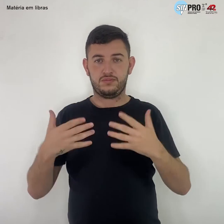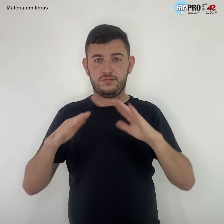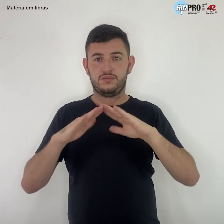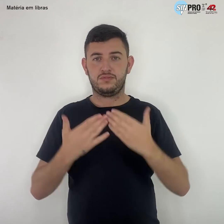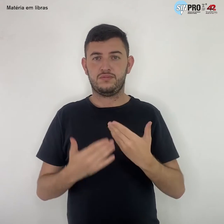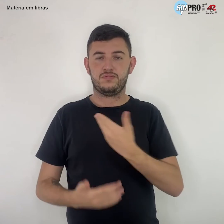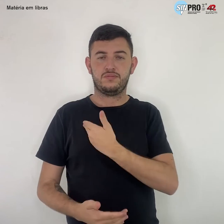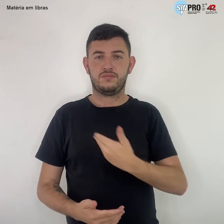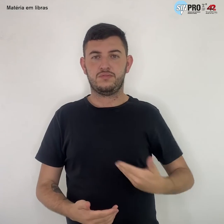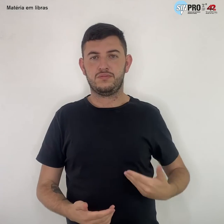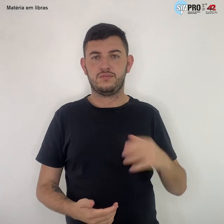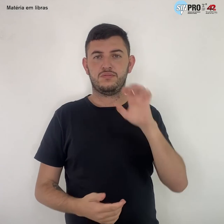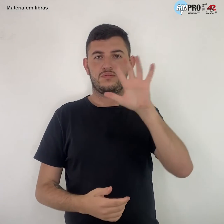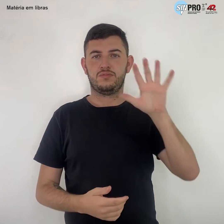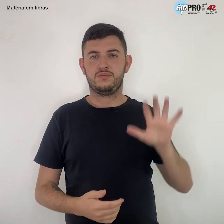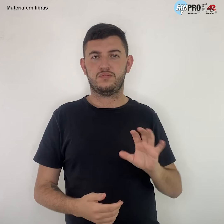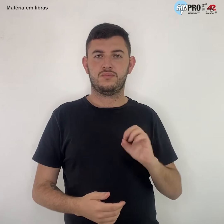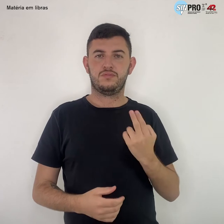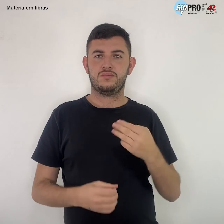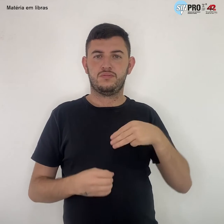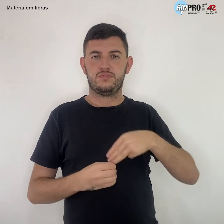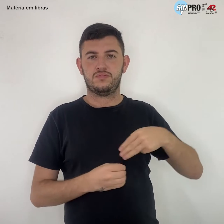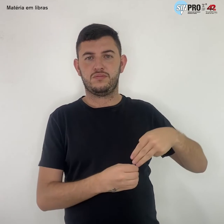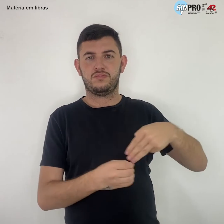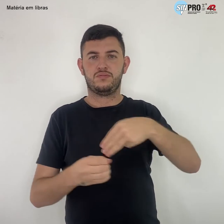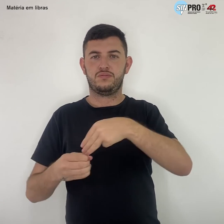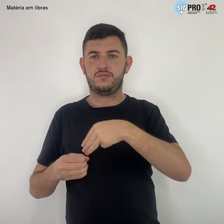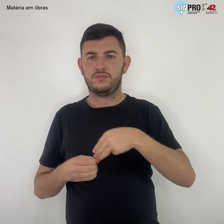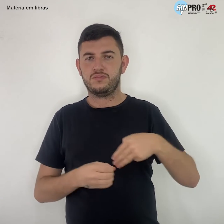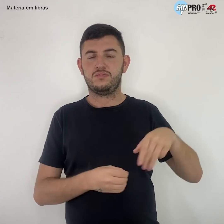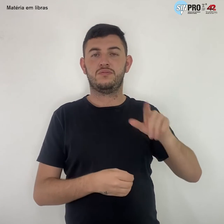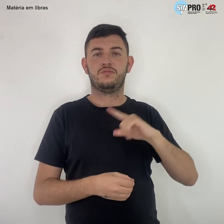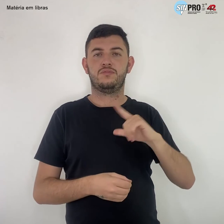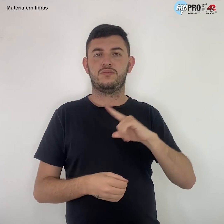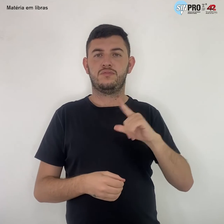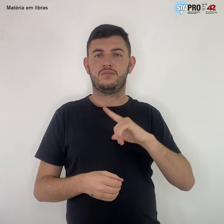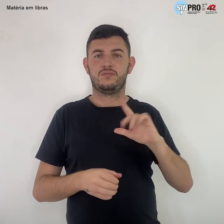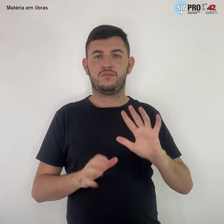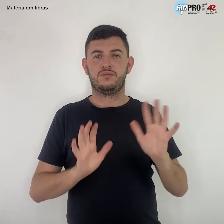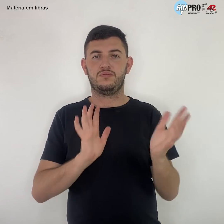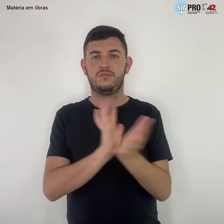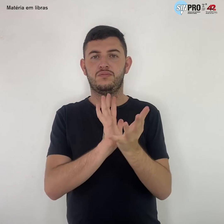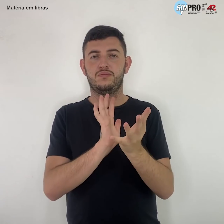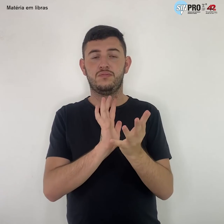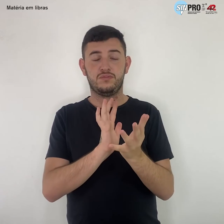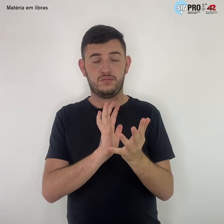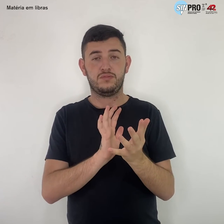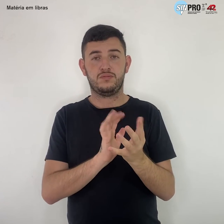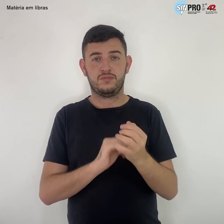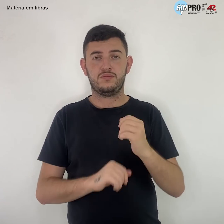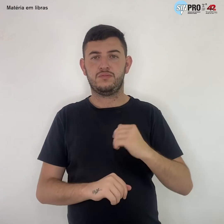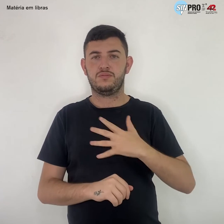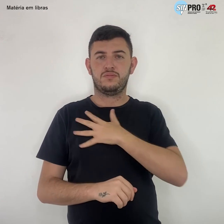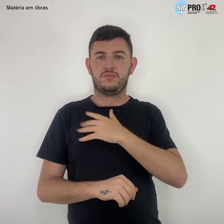estaduais ou municipais passem a ter um corpo militar para a coordenação disciplinar